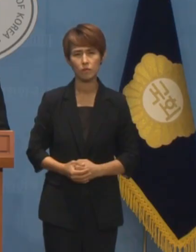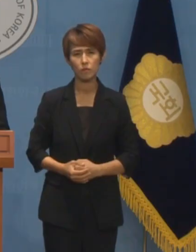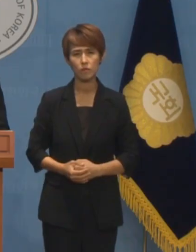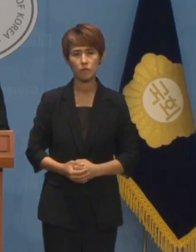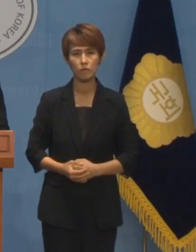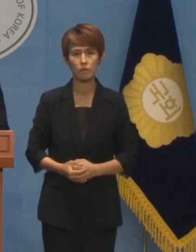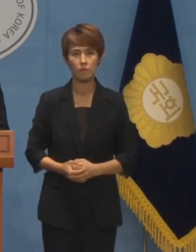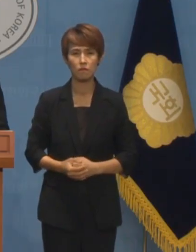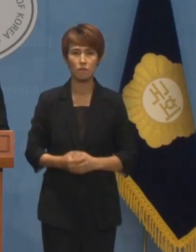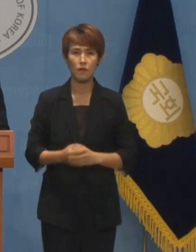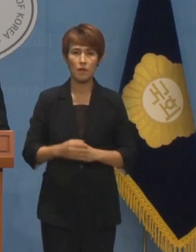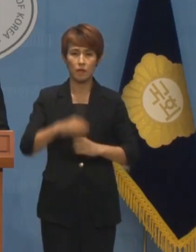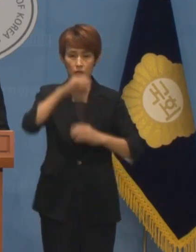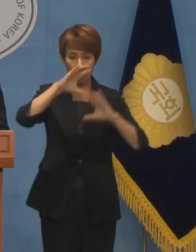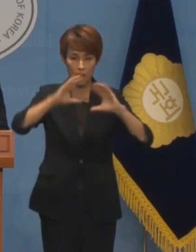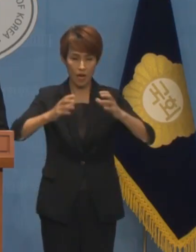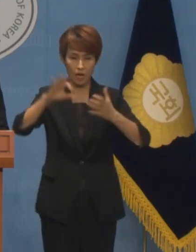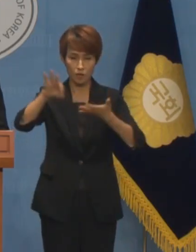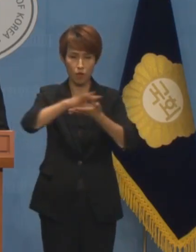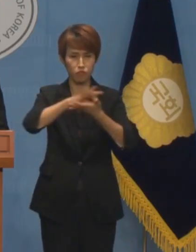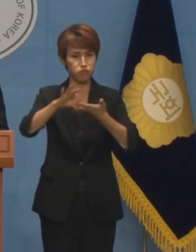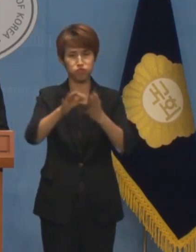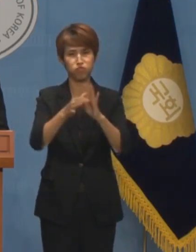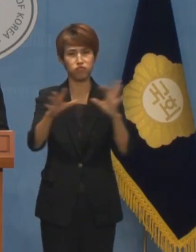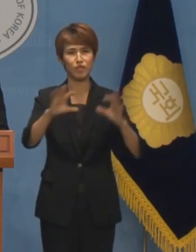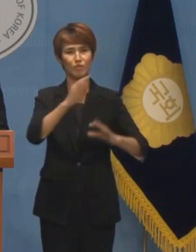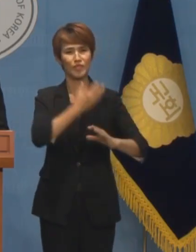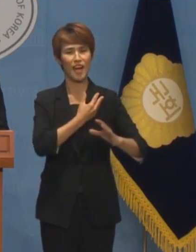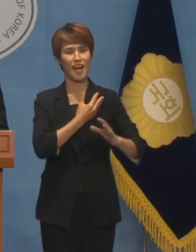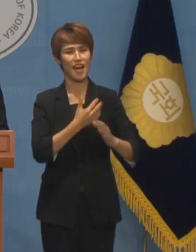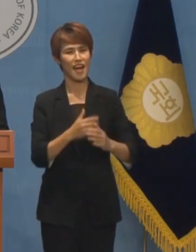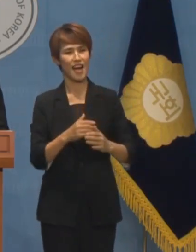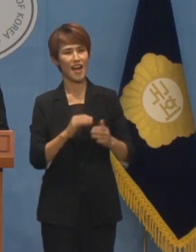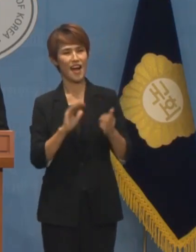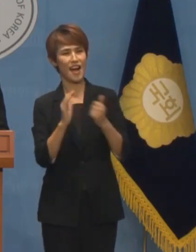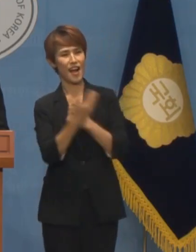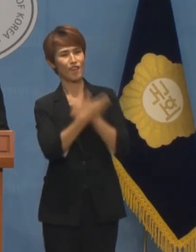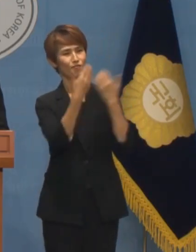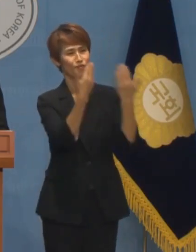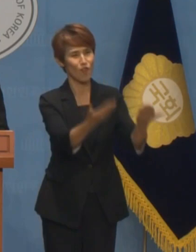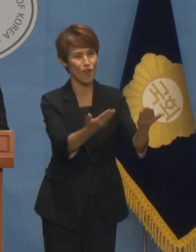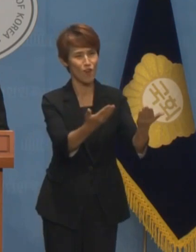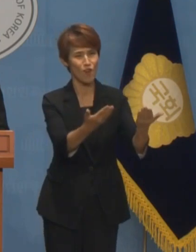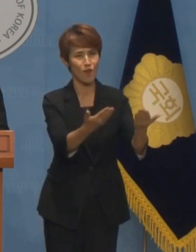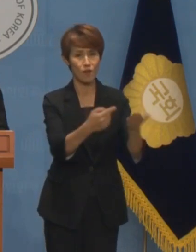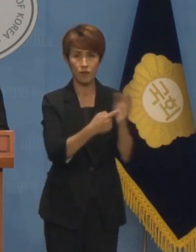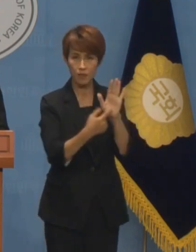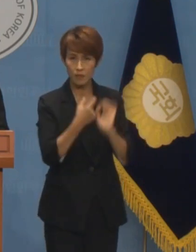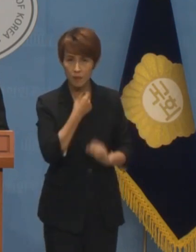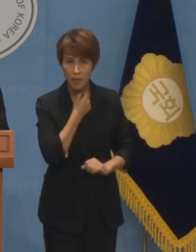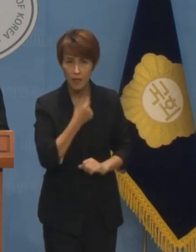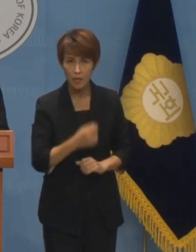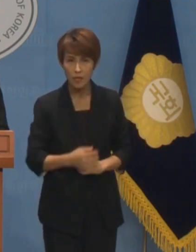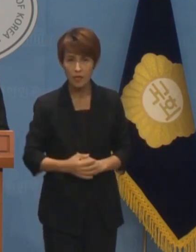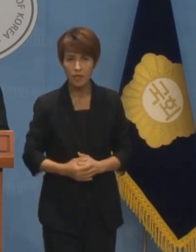아니면 나라 곳간이 어찌되든 부자들 살림만은 지켜주려는 자신의 마음을 확실히 보여주고 싶었습니까?